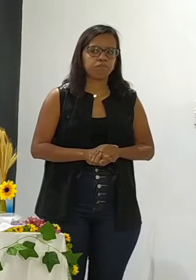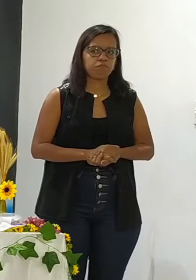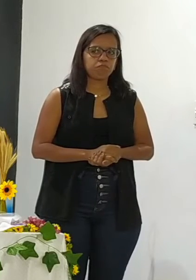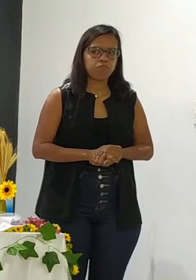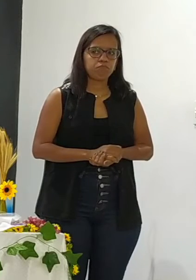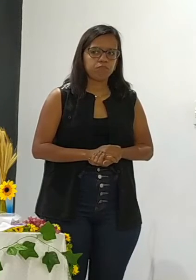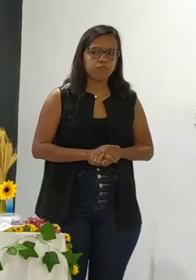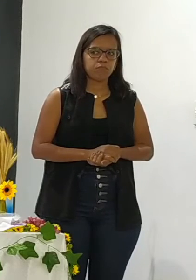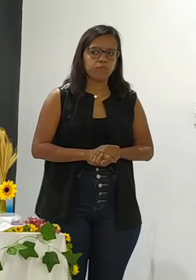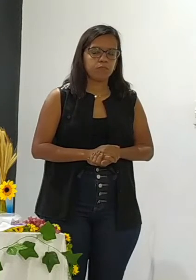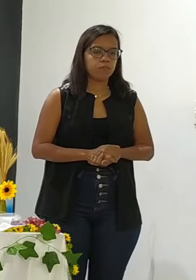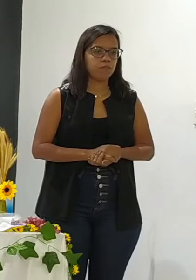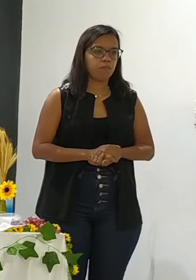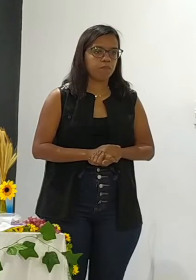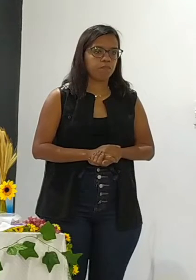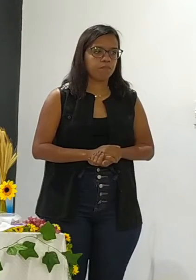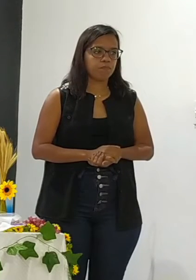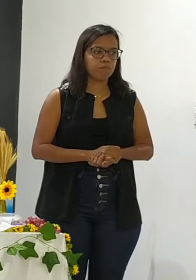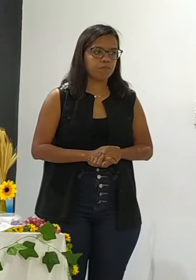E assim, irmão,